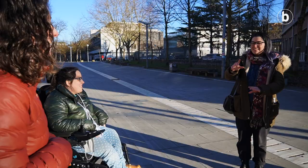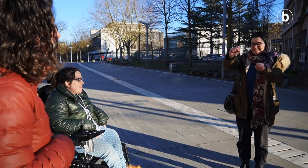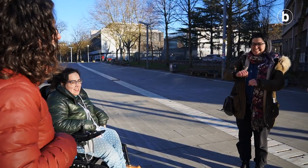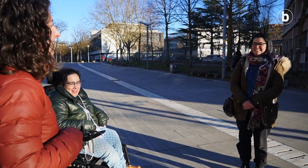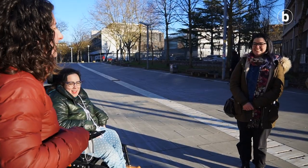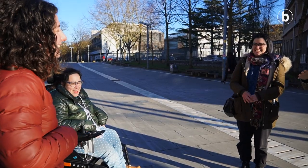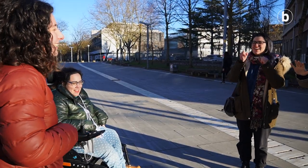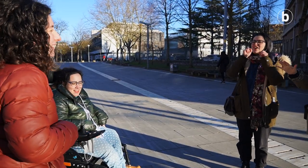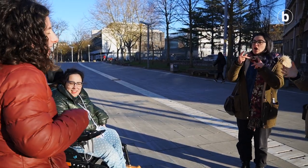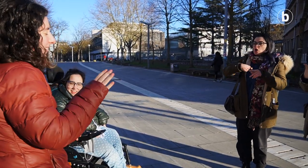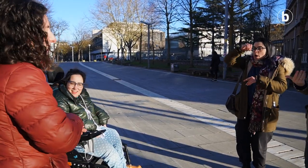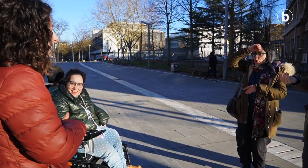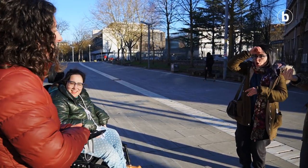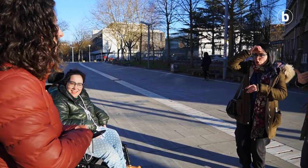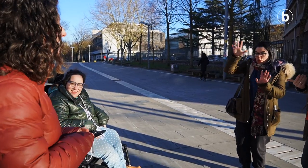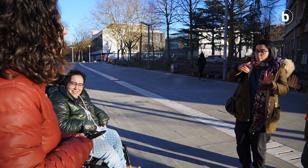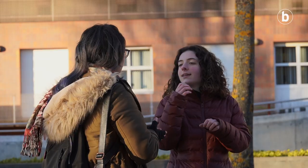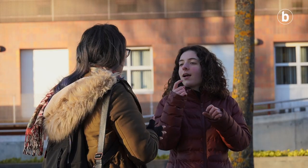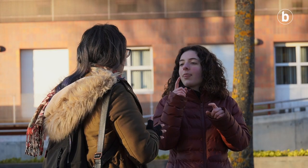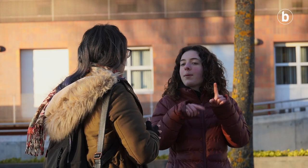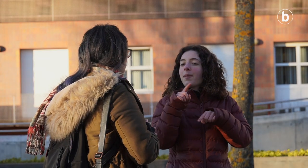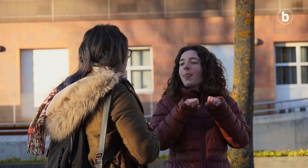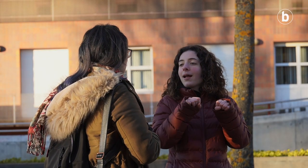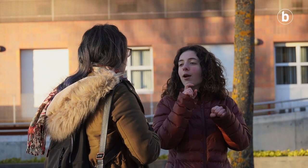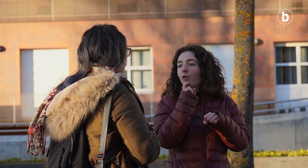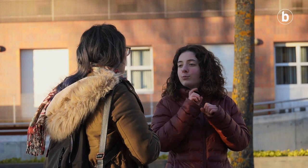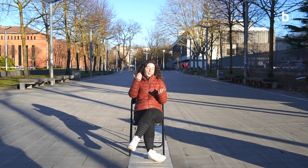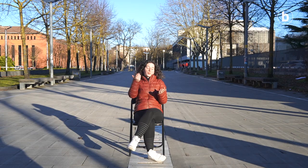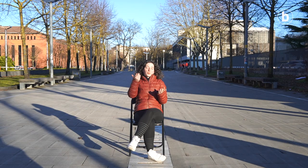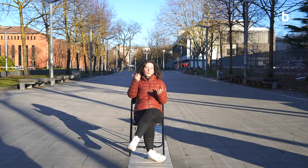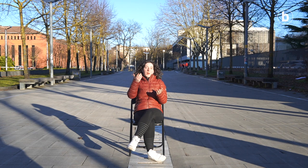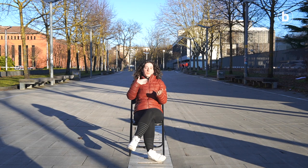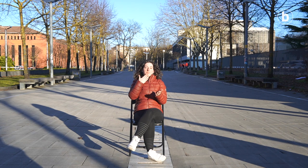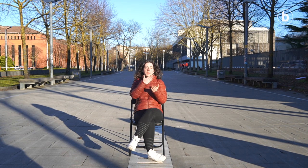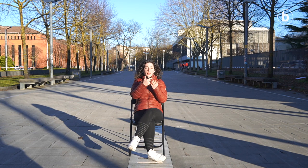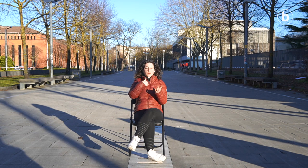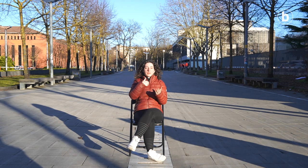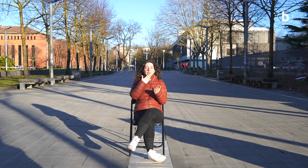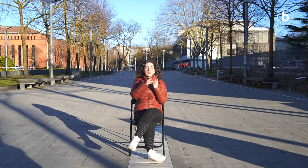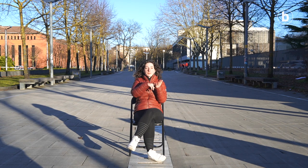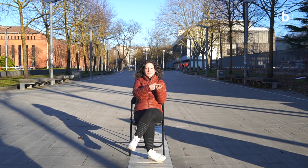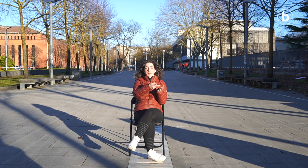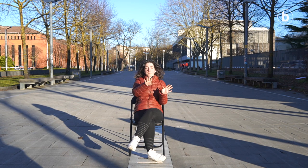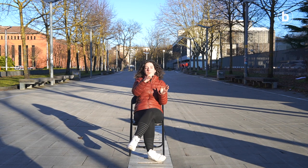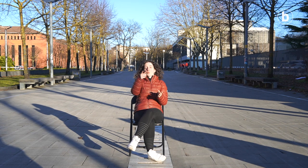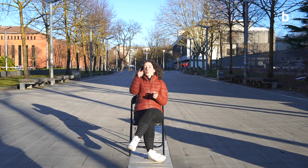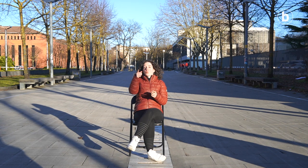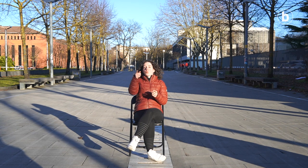poltza badago, baina interpretek beste arazo bat izan dezake edo konpromisoa edo gauza pertsonalak eta